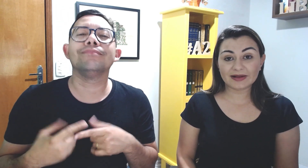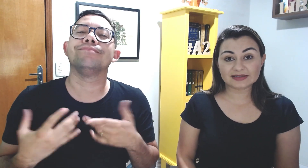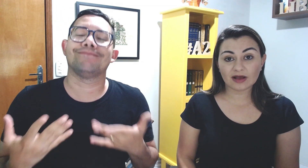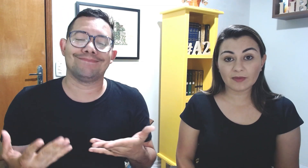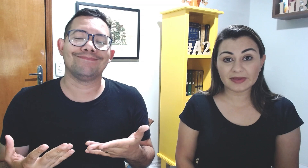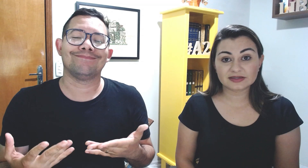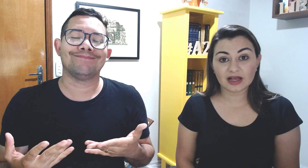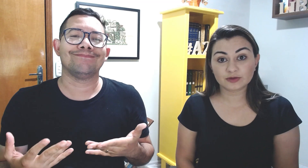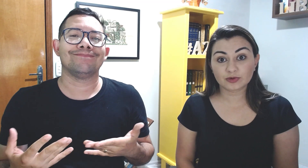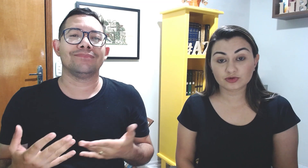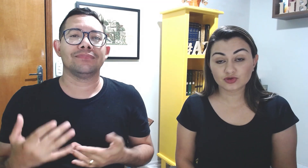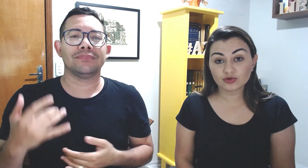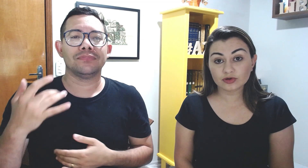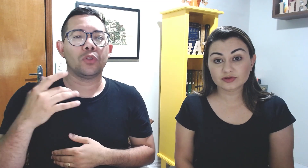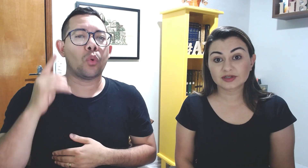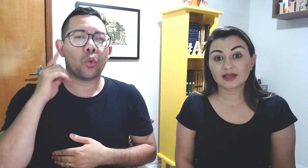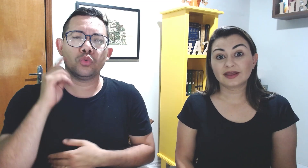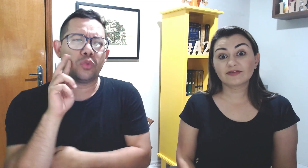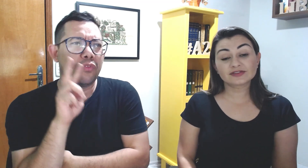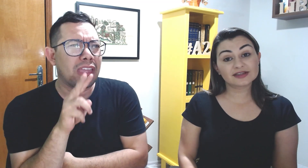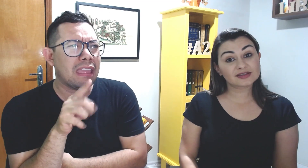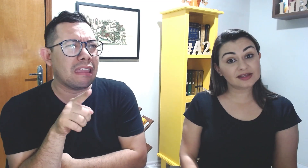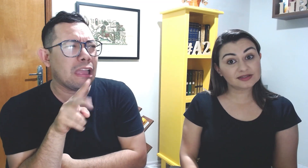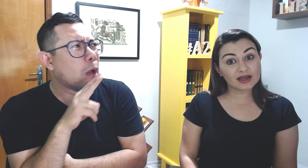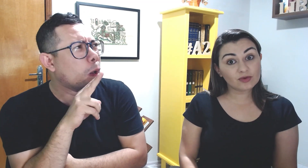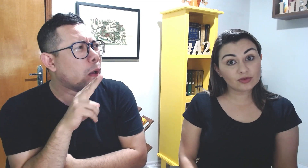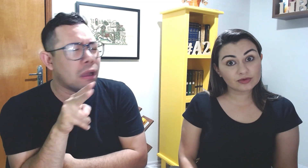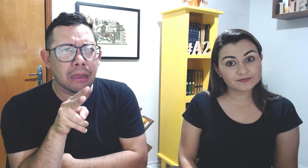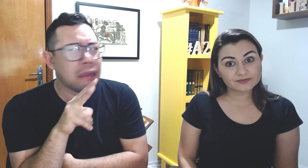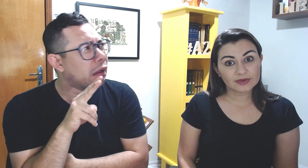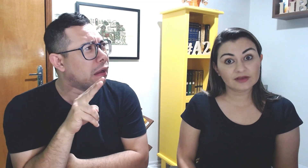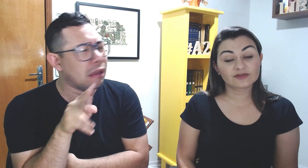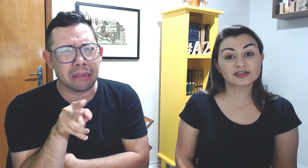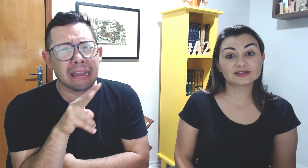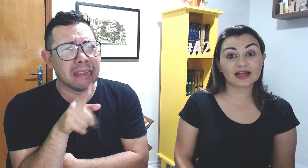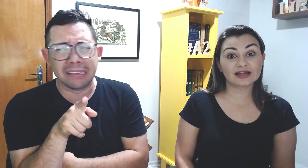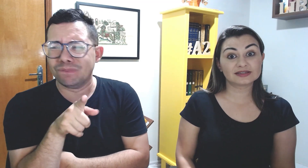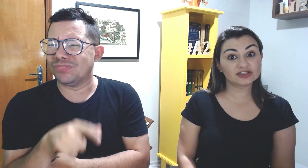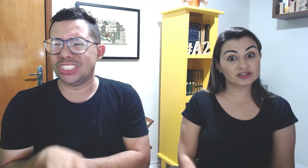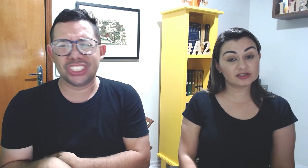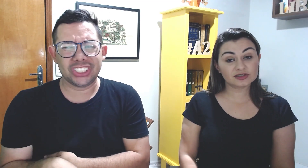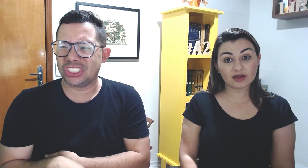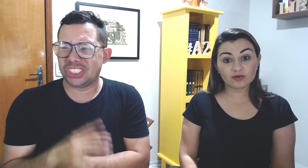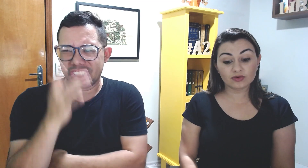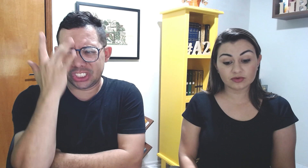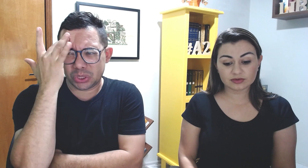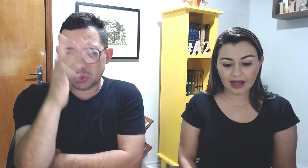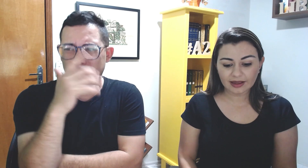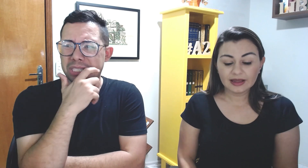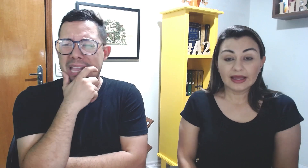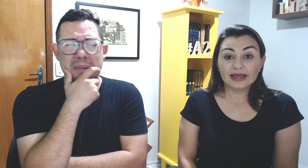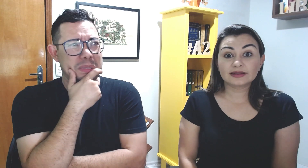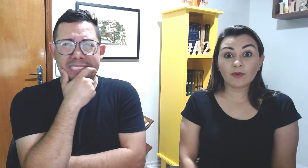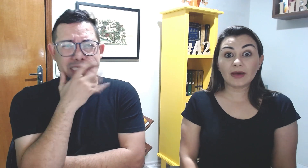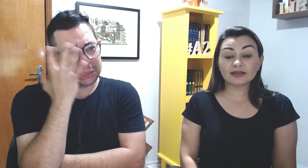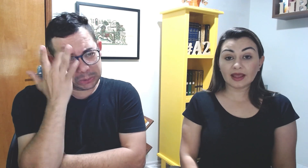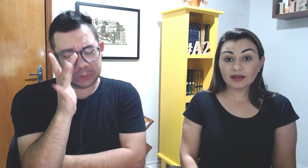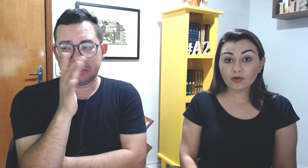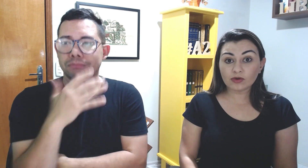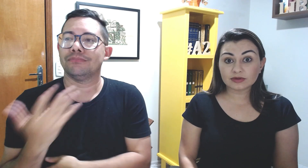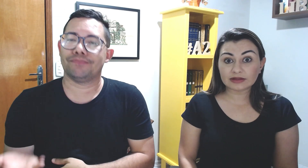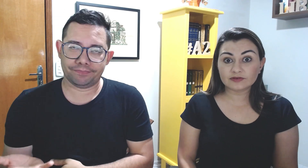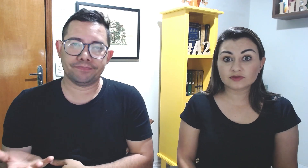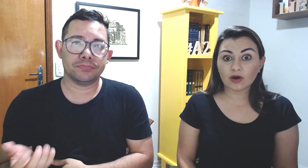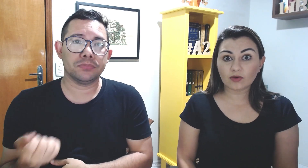vai passar uma mensagem para os surdos que você está inseguro, que você está se sentindo inseguro, tá? Então,